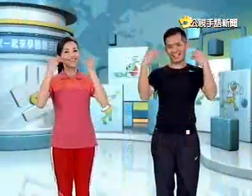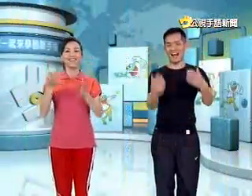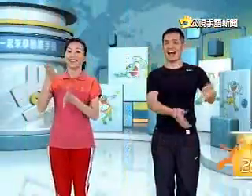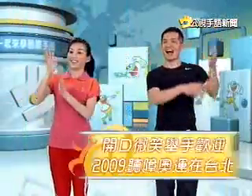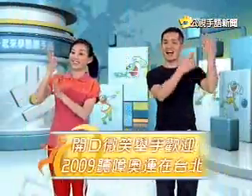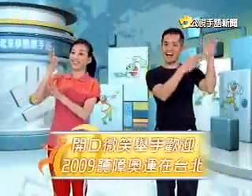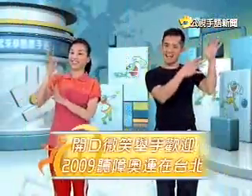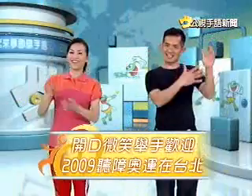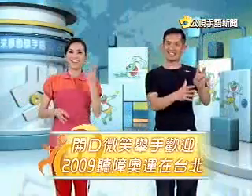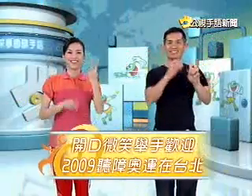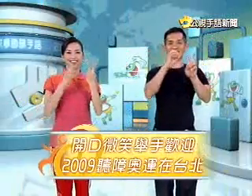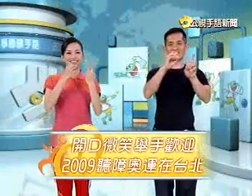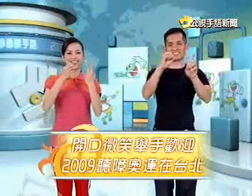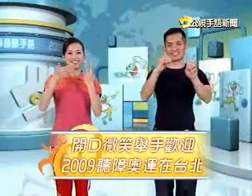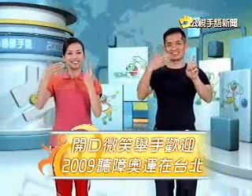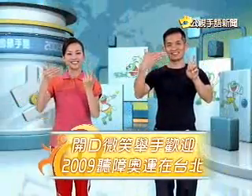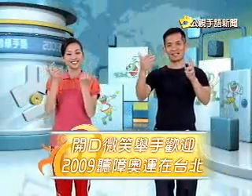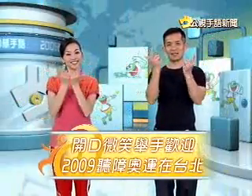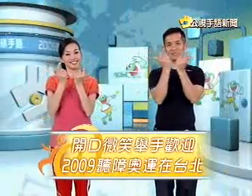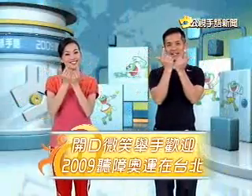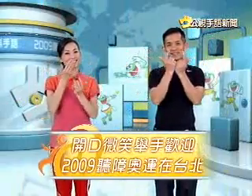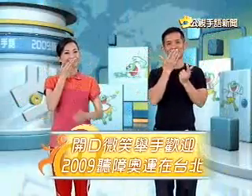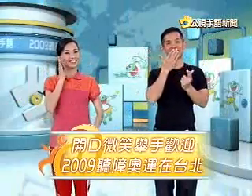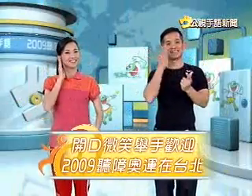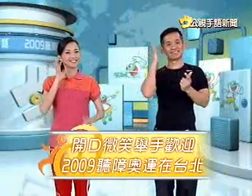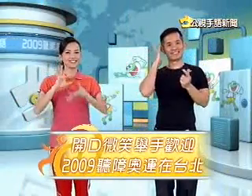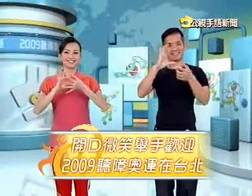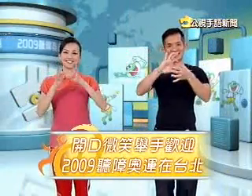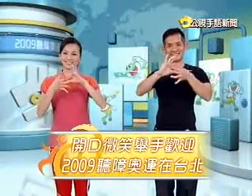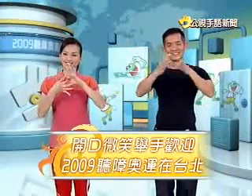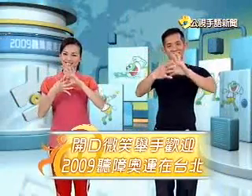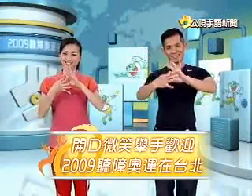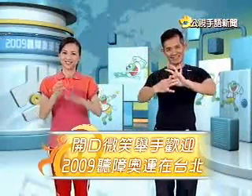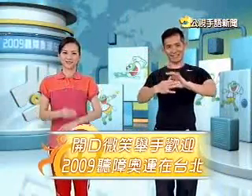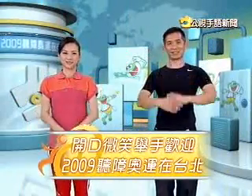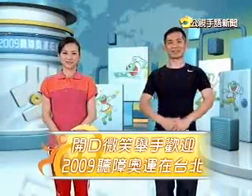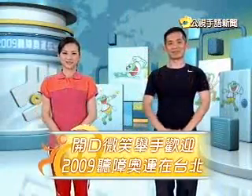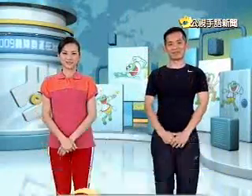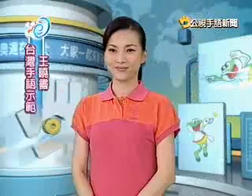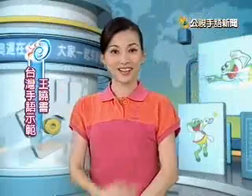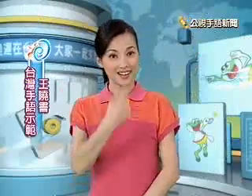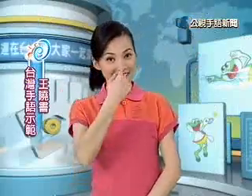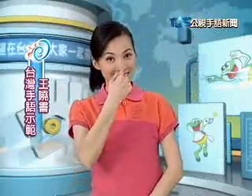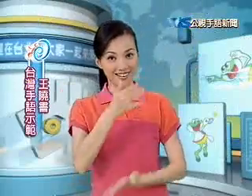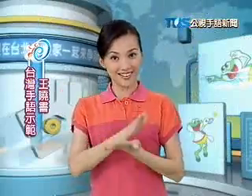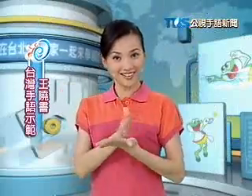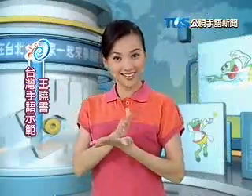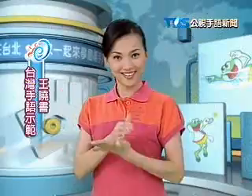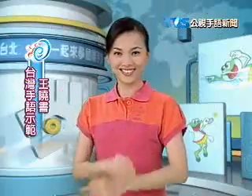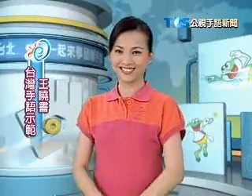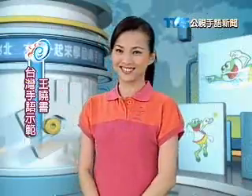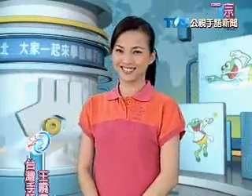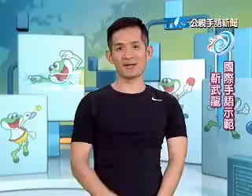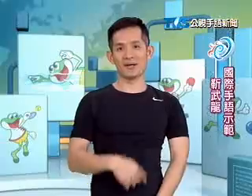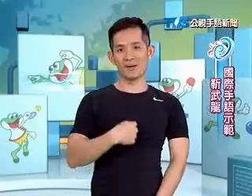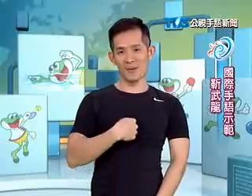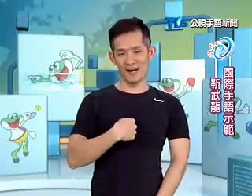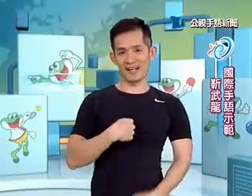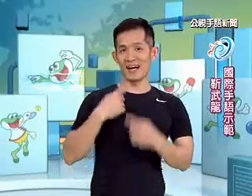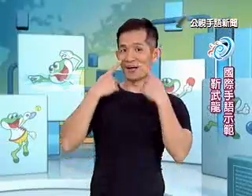开口微笑，举手欢迎。2009听障奥运在台北。 我是小舒， 我是